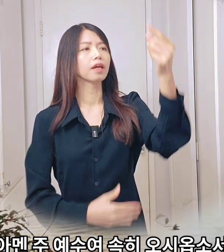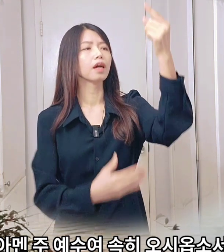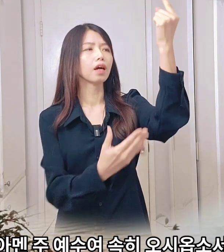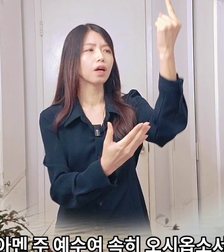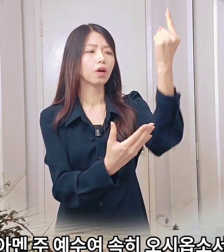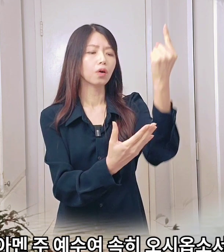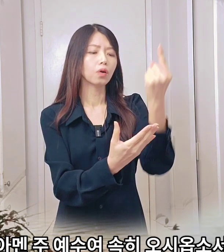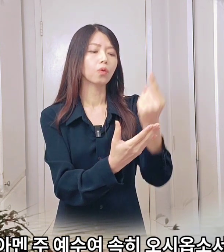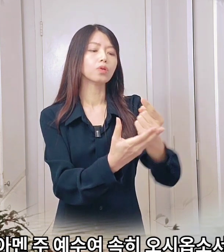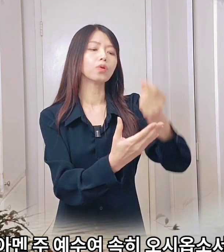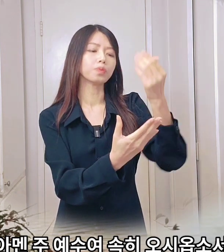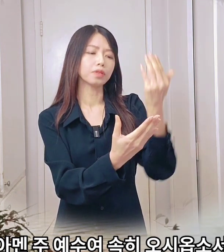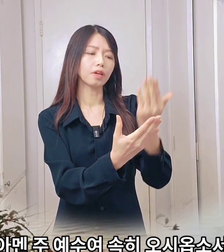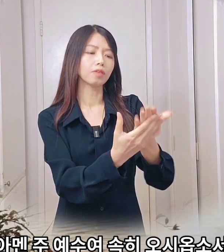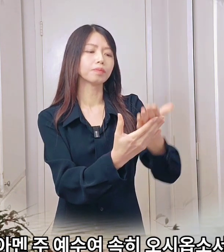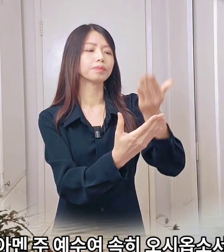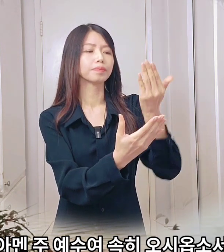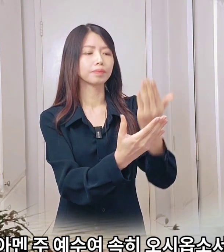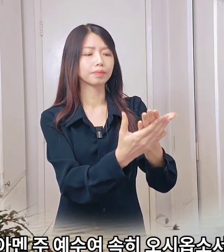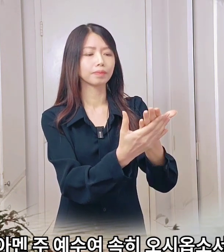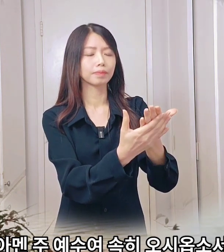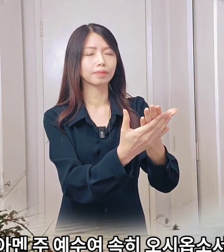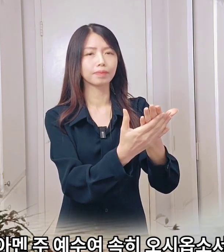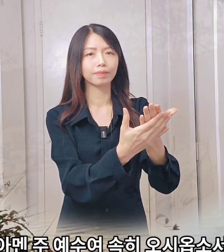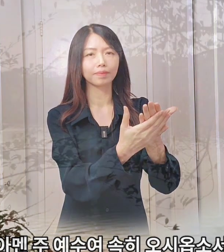속히 오시옵소서.